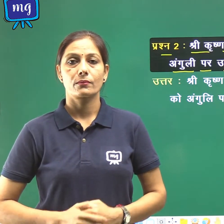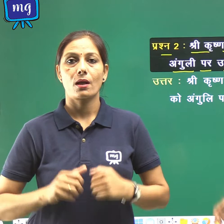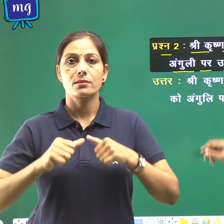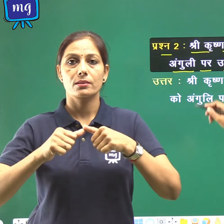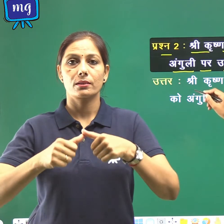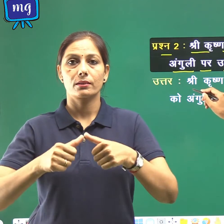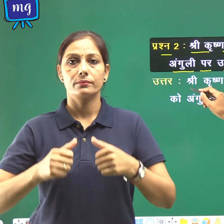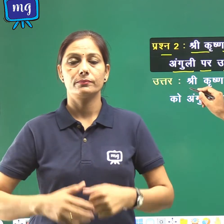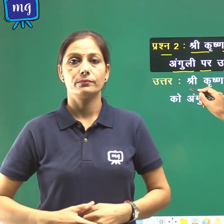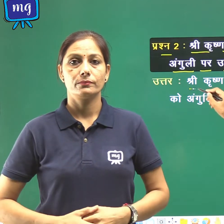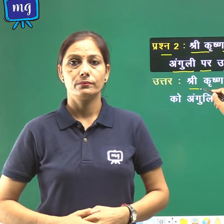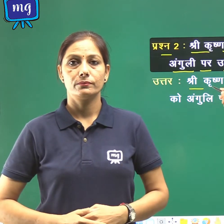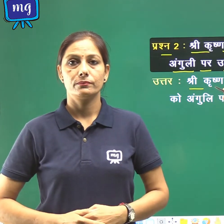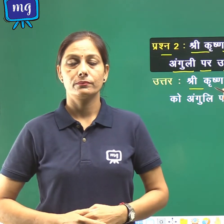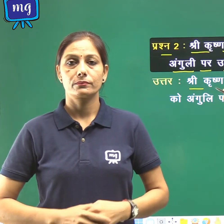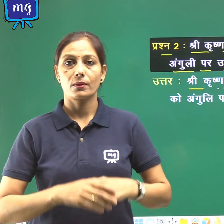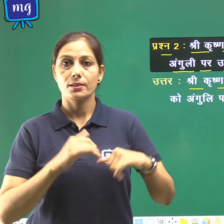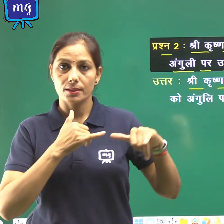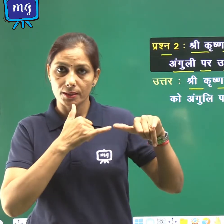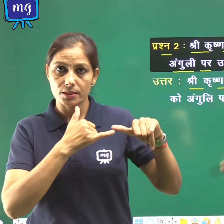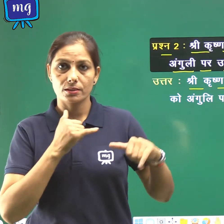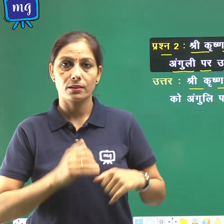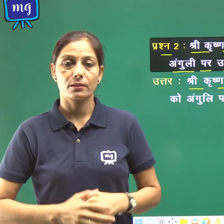उत्तर है, श्री कृष्ण ने